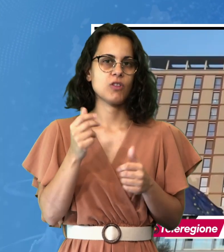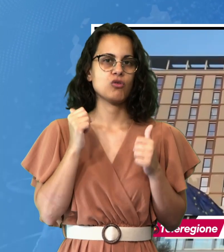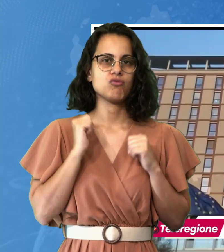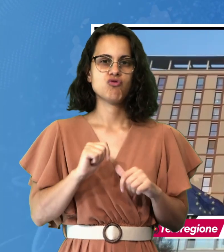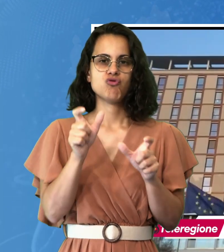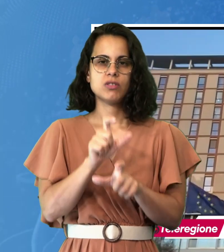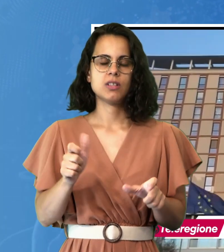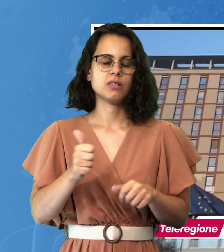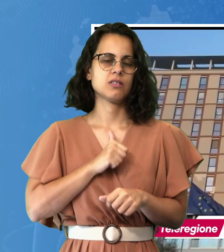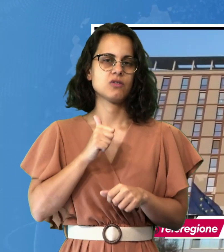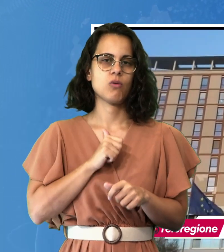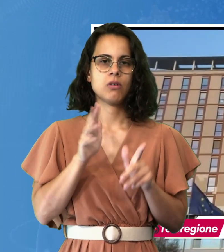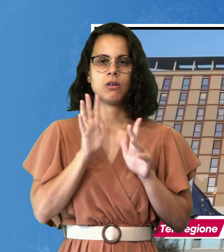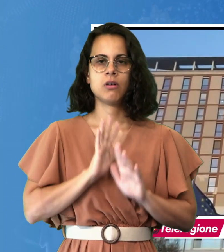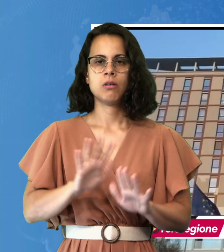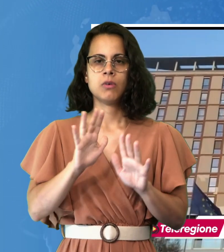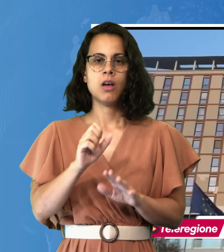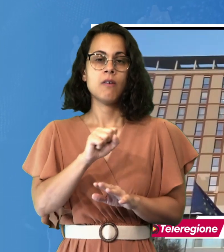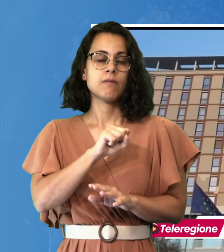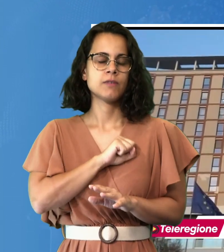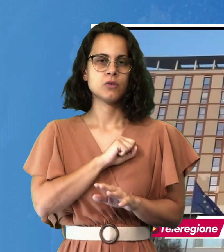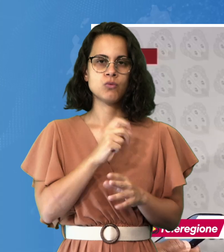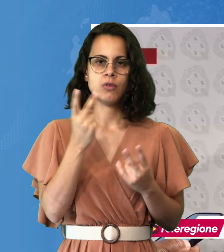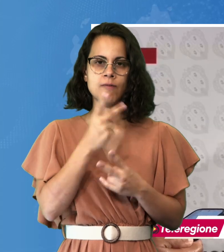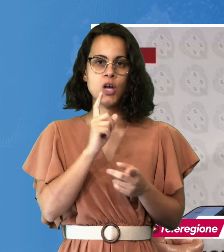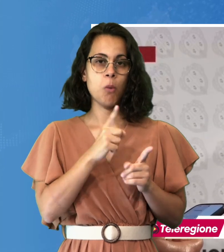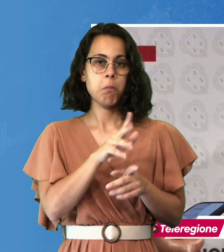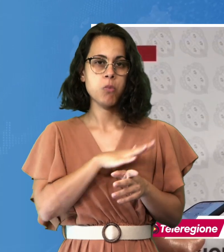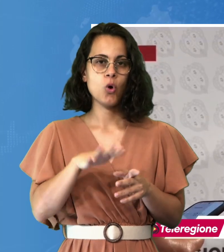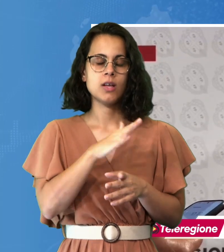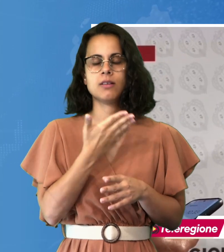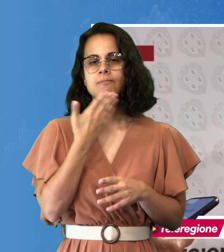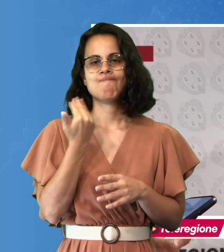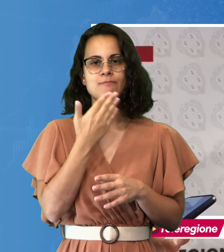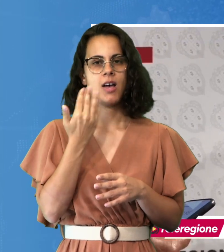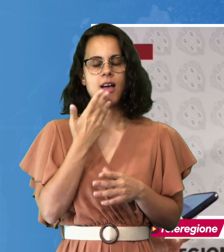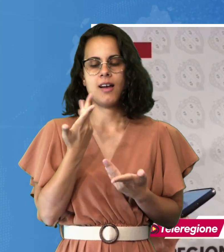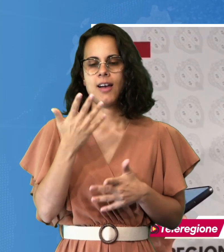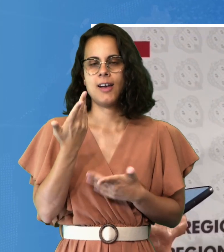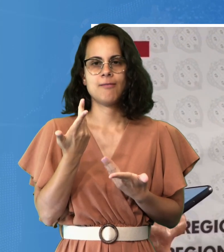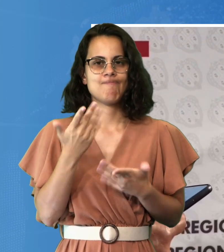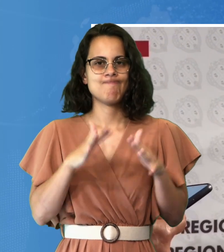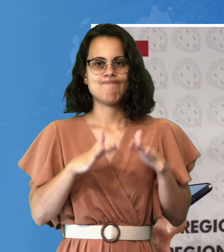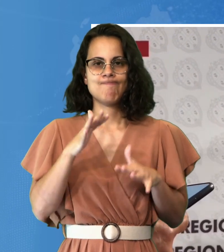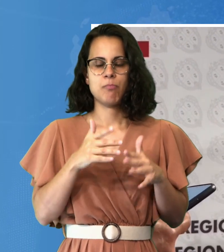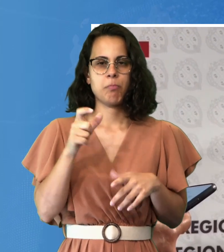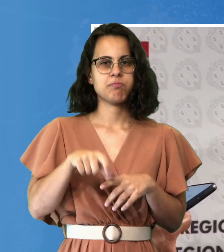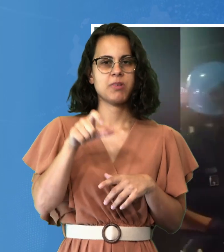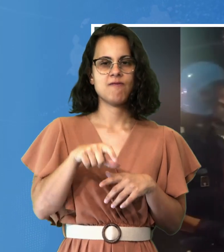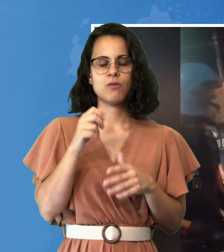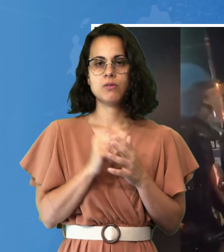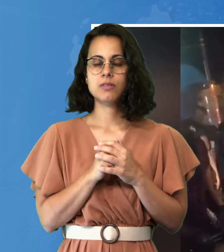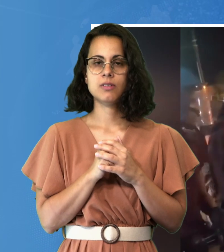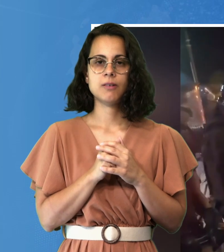solissimi. E la fiducia in questi casi, nelle istituzioni, vacilla, ma vacilla moltissimo. Vacilla moltissimo.